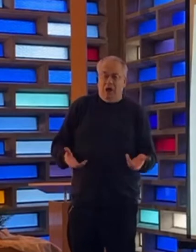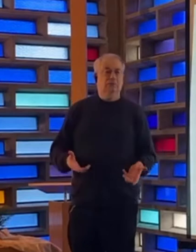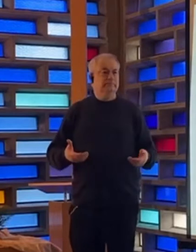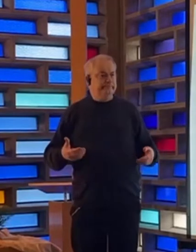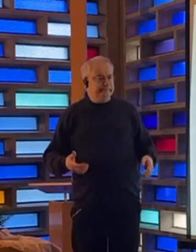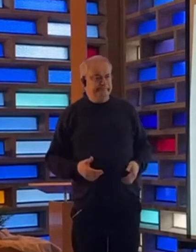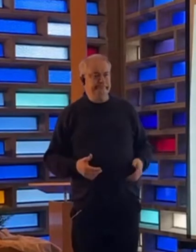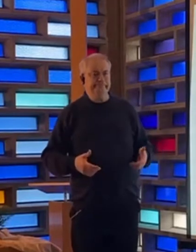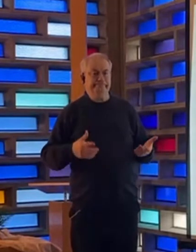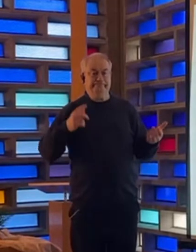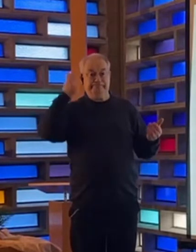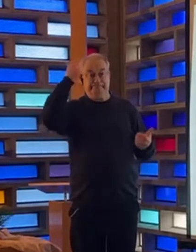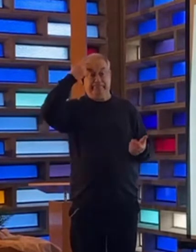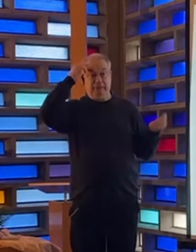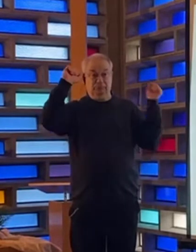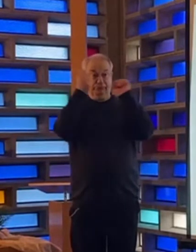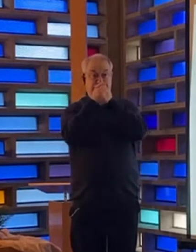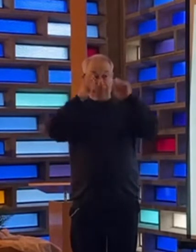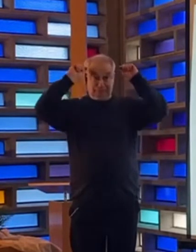se changer les idées.